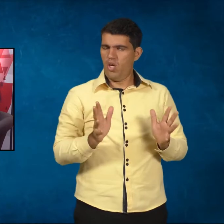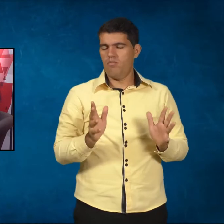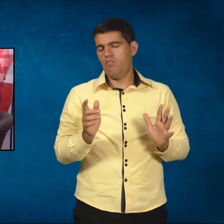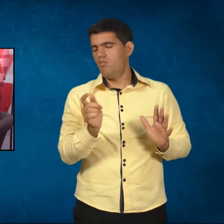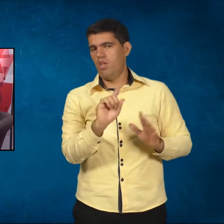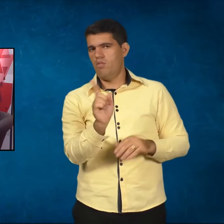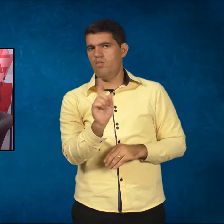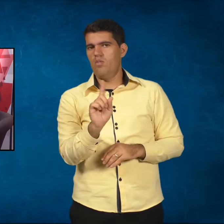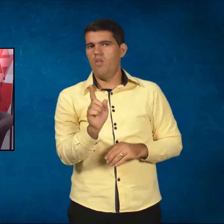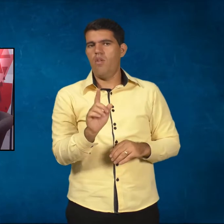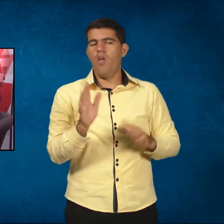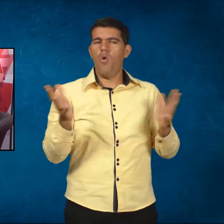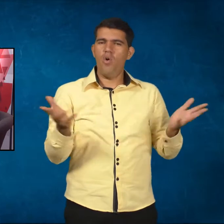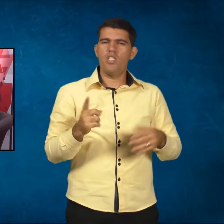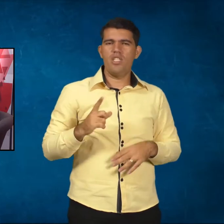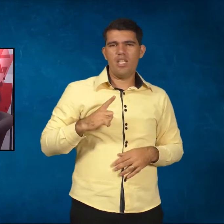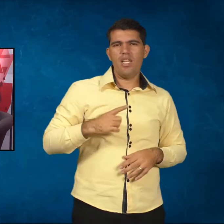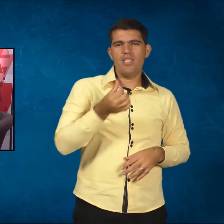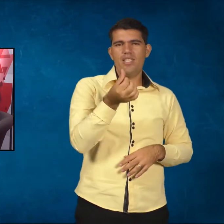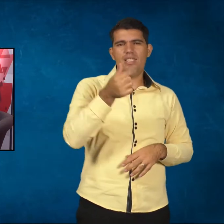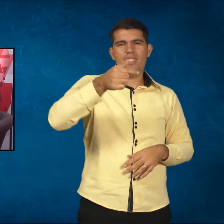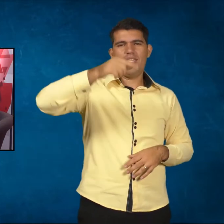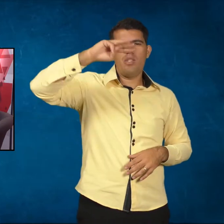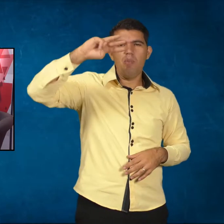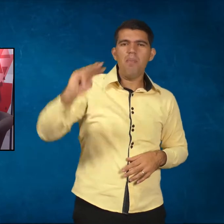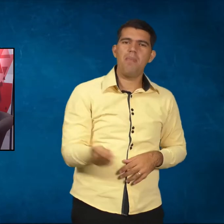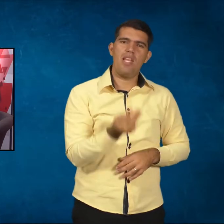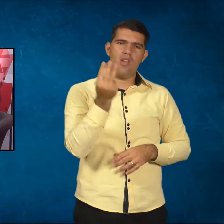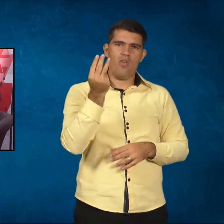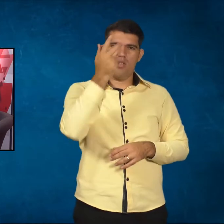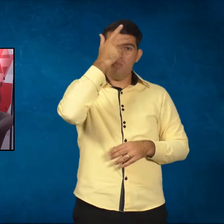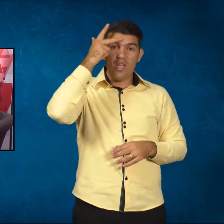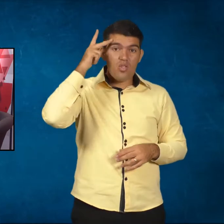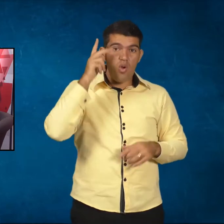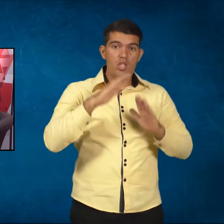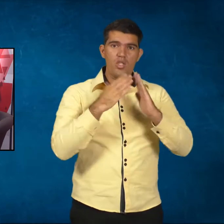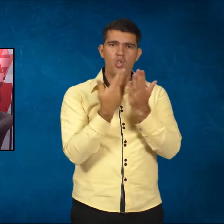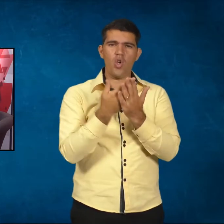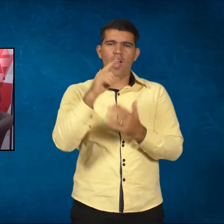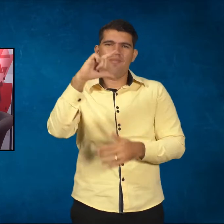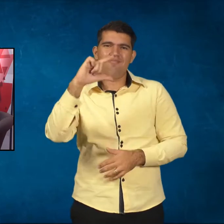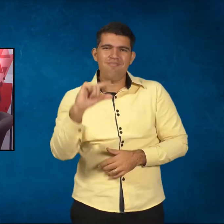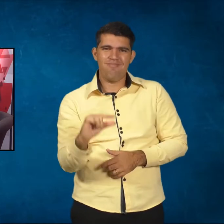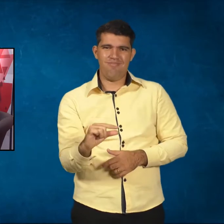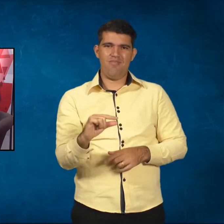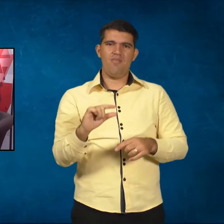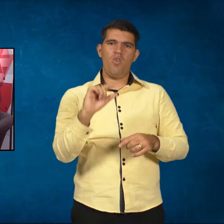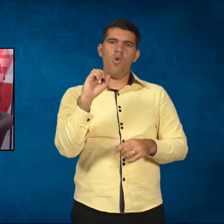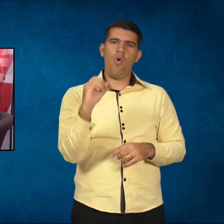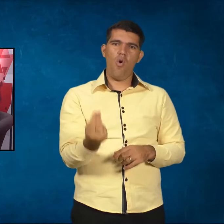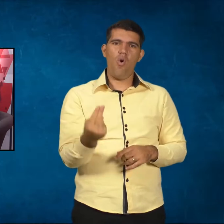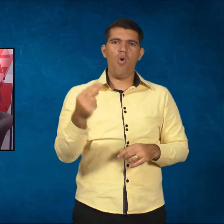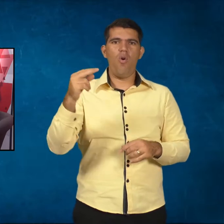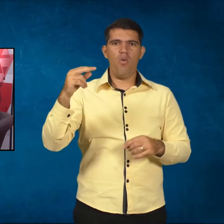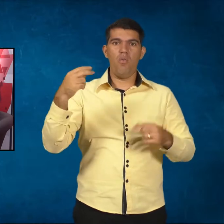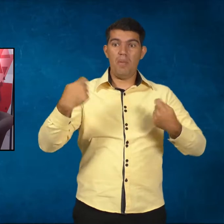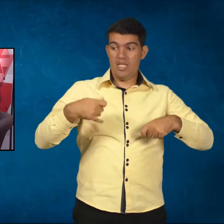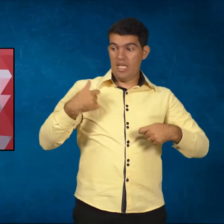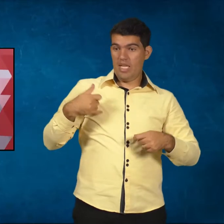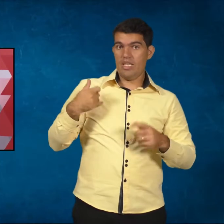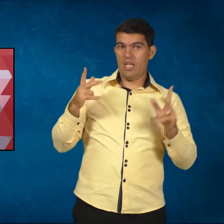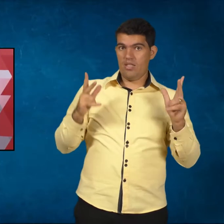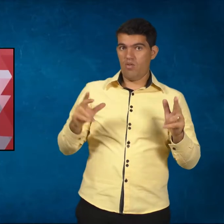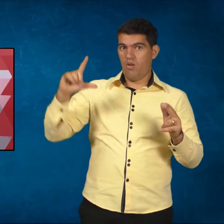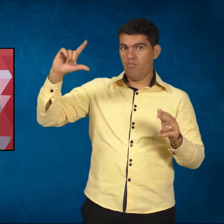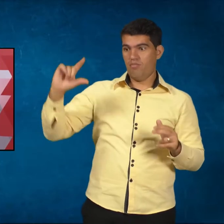cerca de 67 milhões de brasileiros com baixa escolaridade com escolaridade inferior àquela